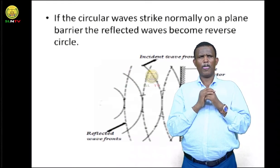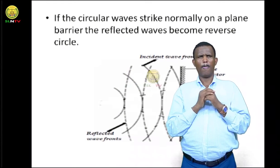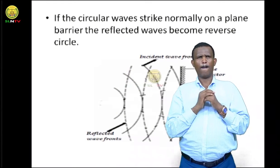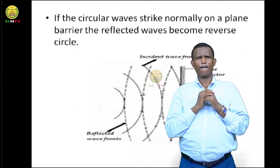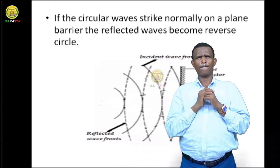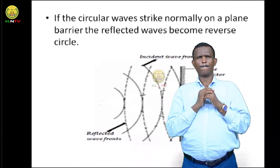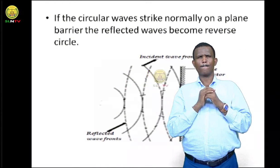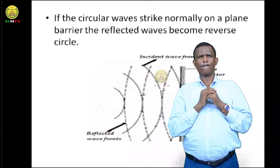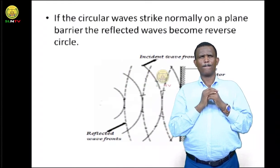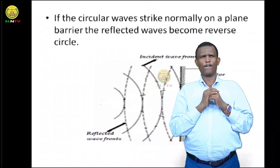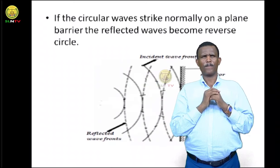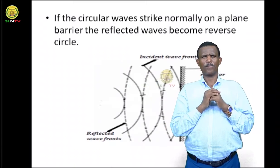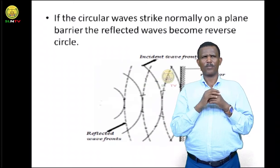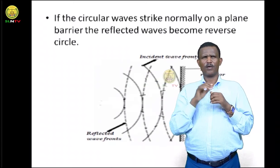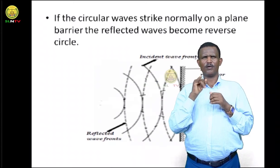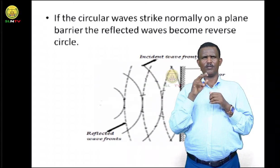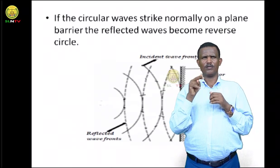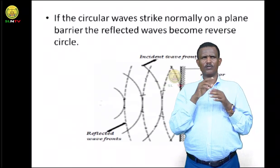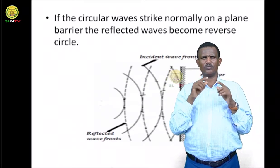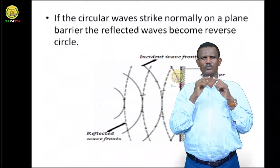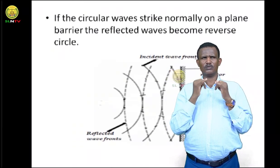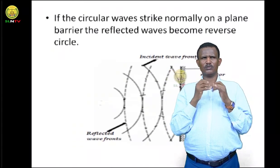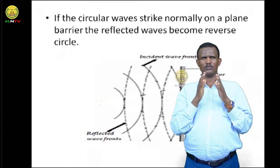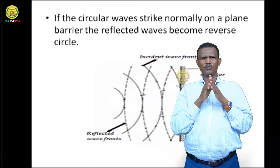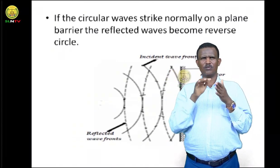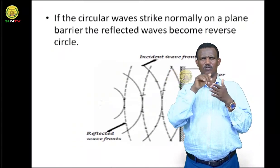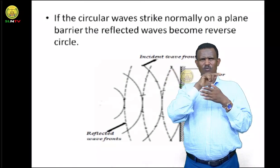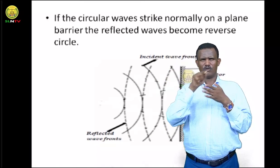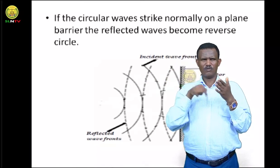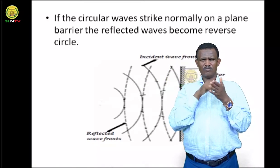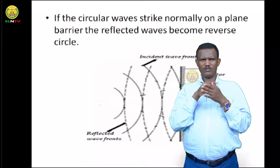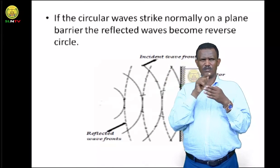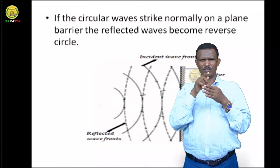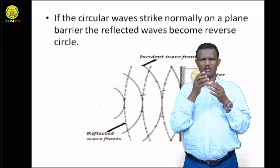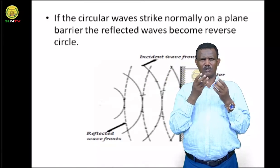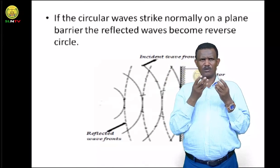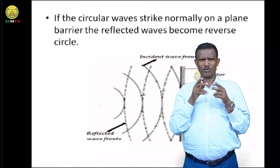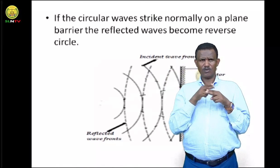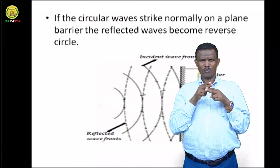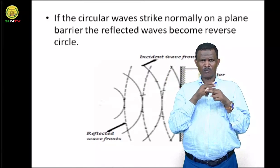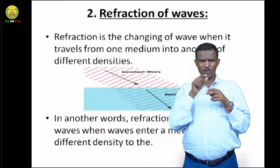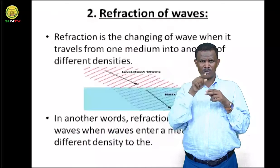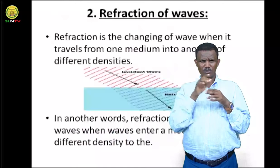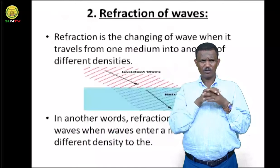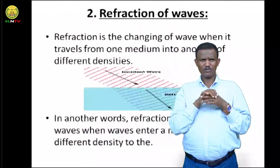normally on plane barrier the reflected waves become reversed circle rogaalkii mar dhinaca kale isku rogaysaa